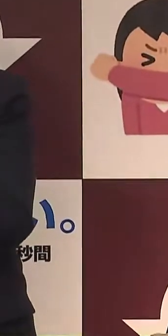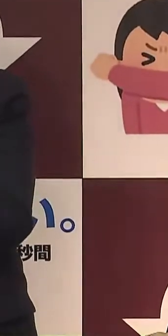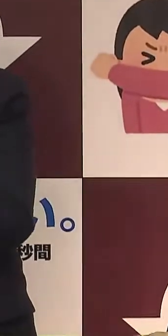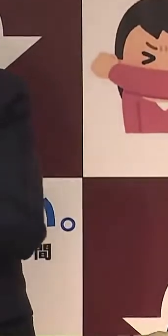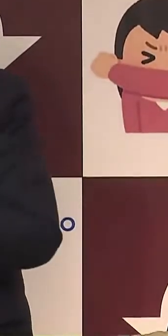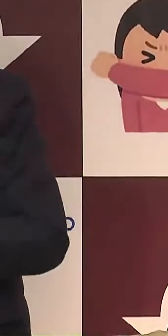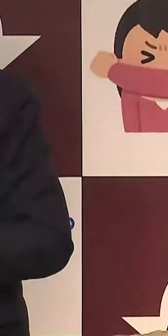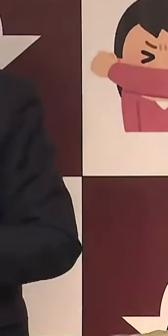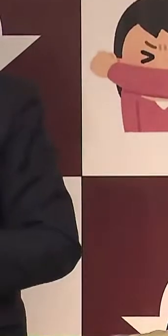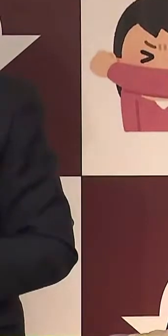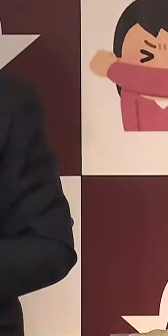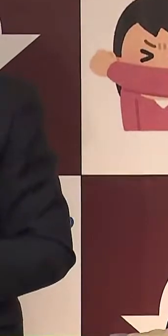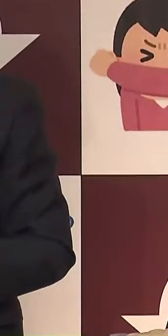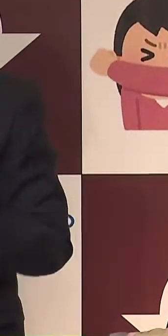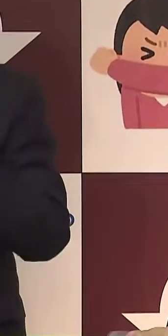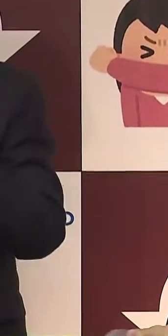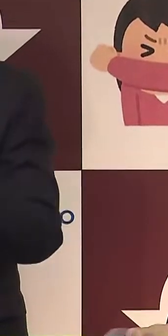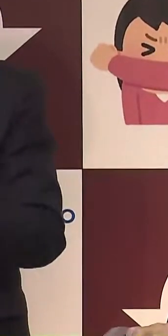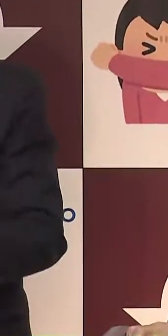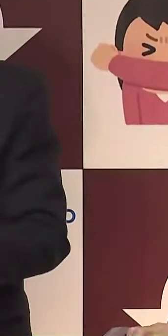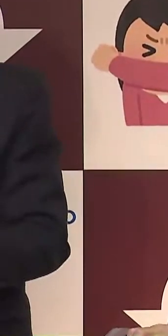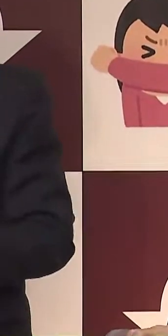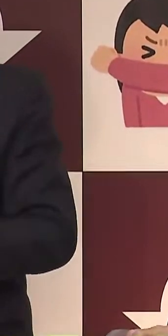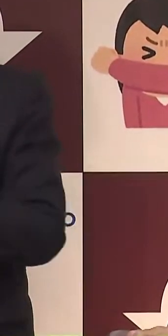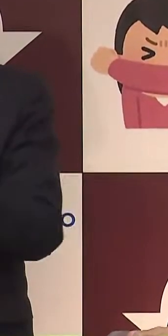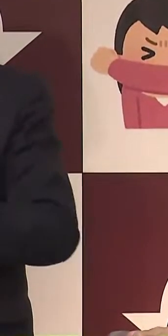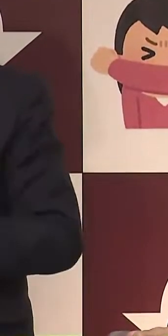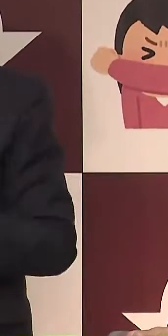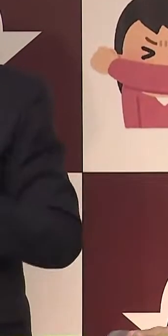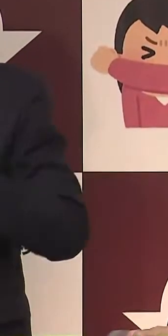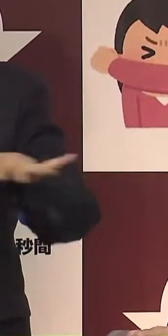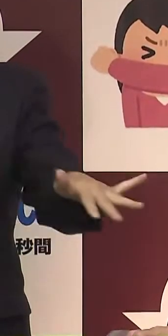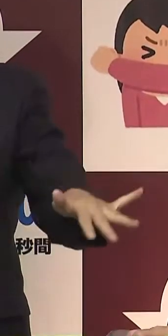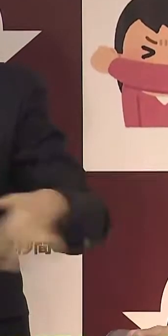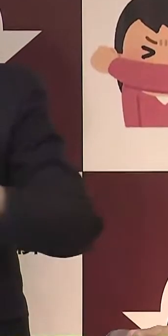今の段階で言い切れるという話なんでしょうか。